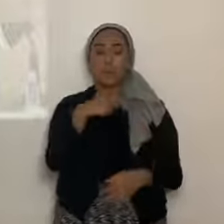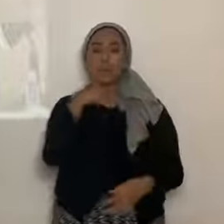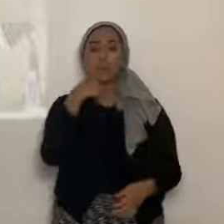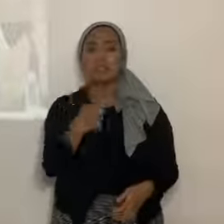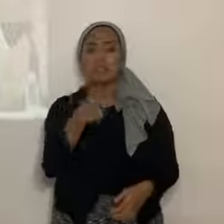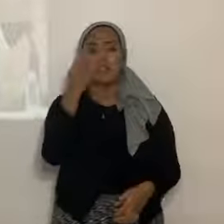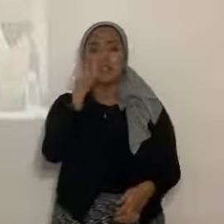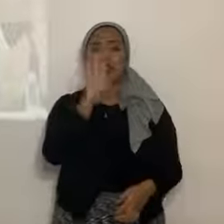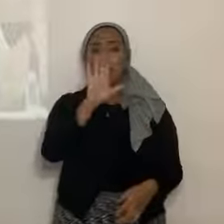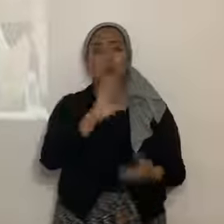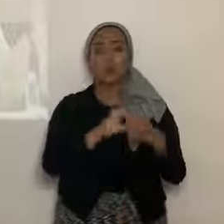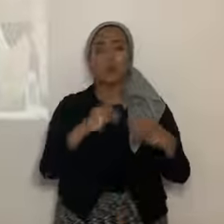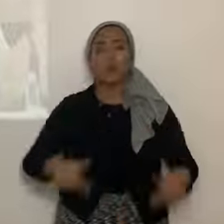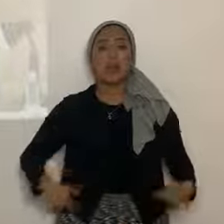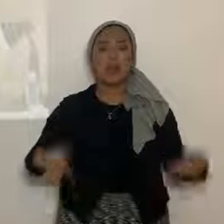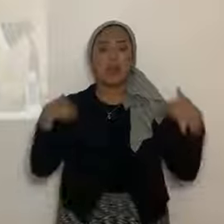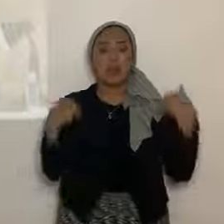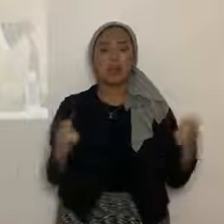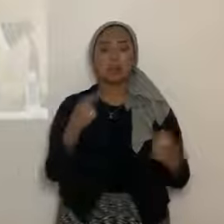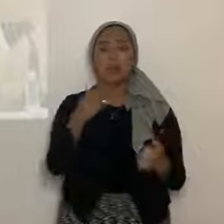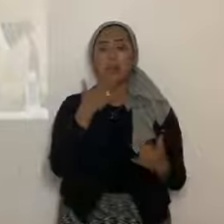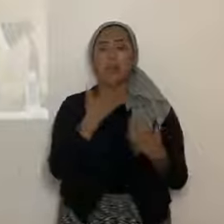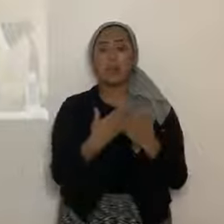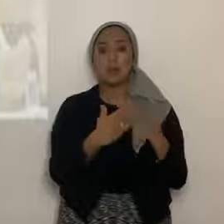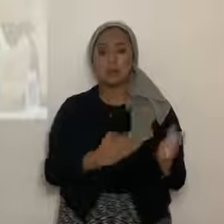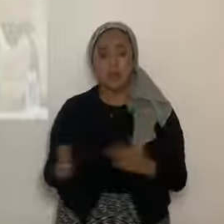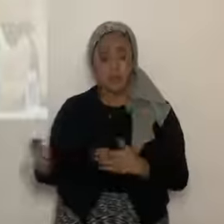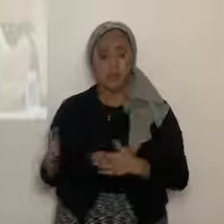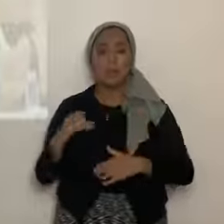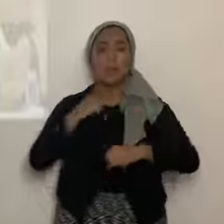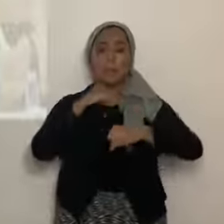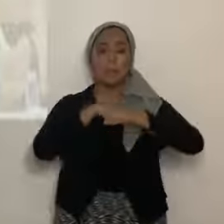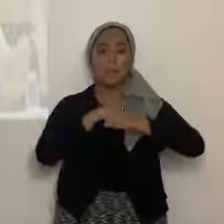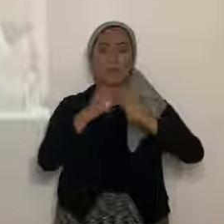salud y tu bienestar y ser protegidos de todo lo que viene.